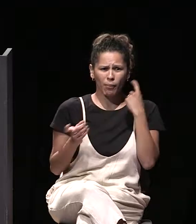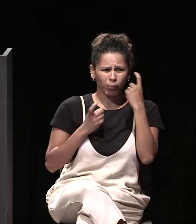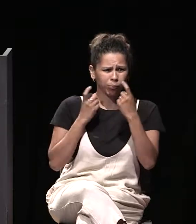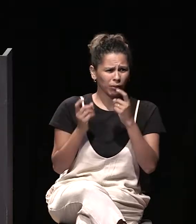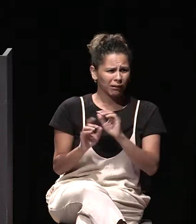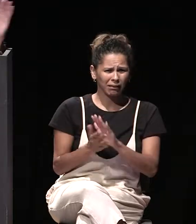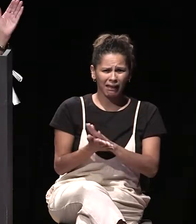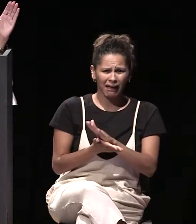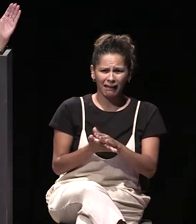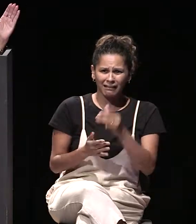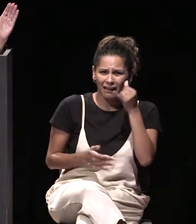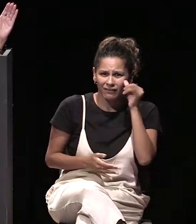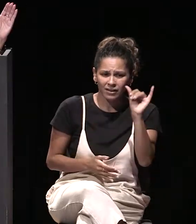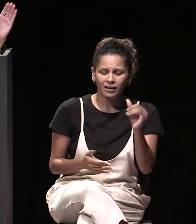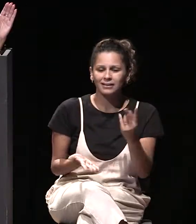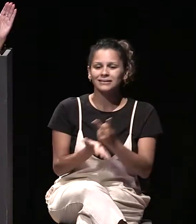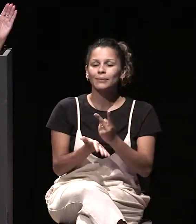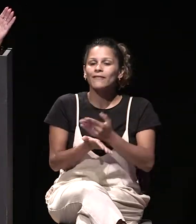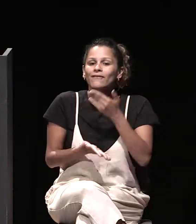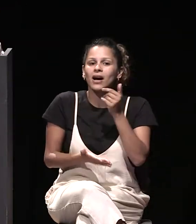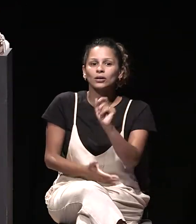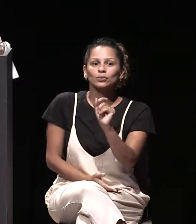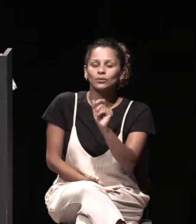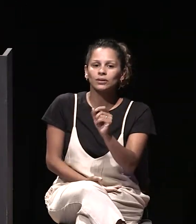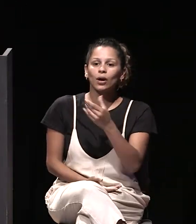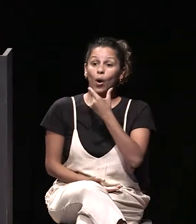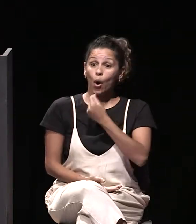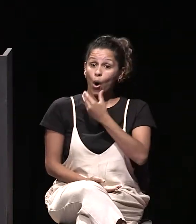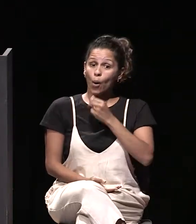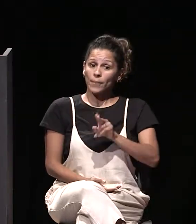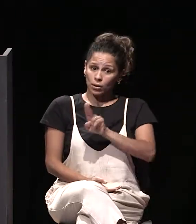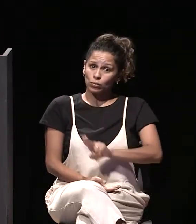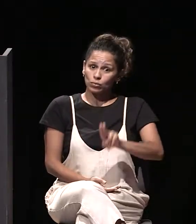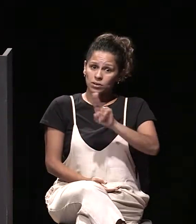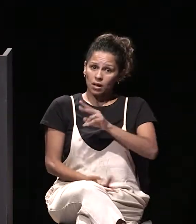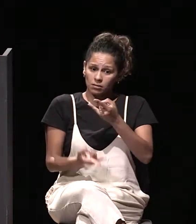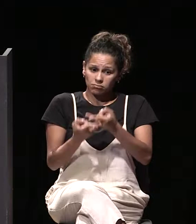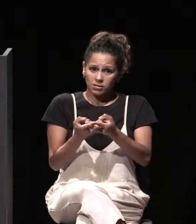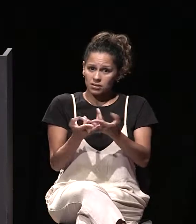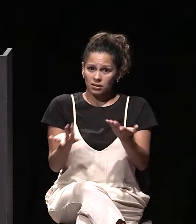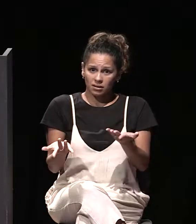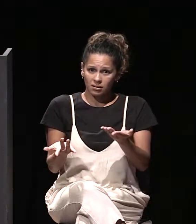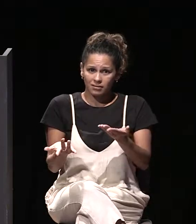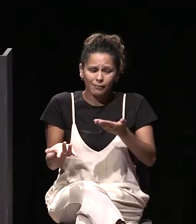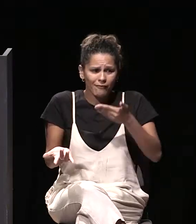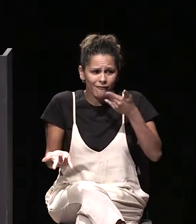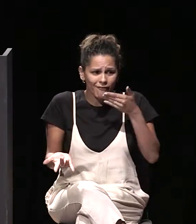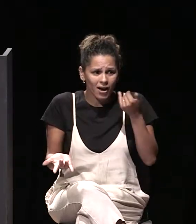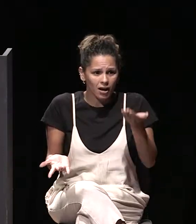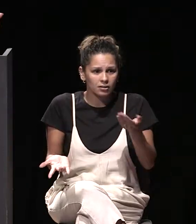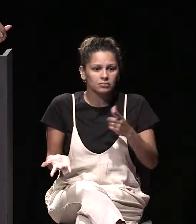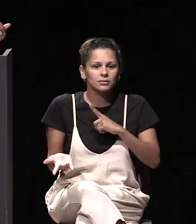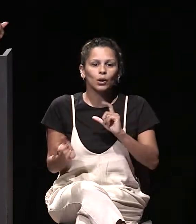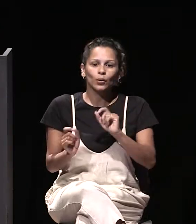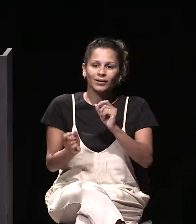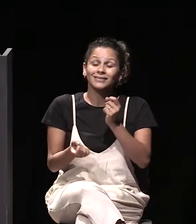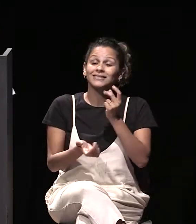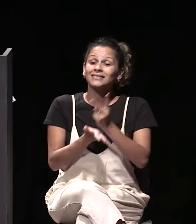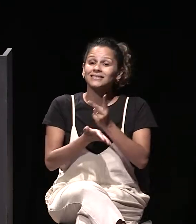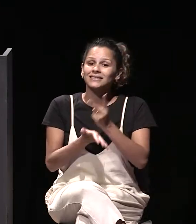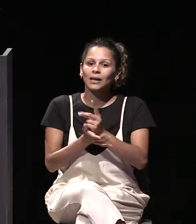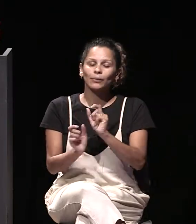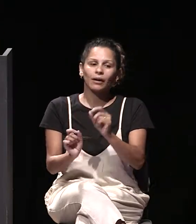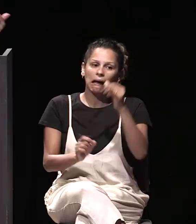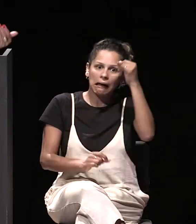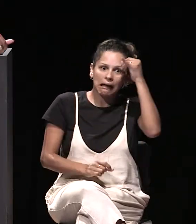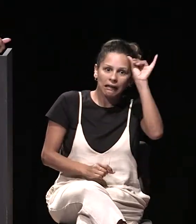o homem usar camisinha sempre. Os métodos anticoncepcionais, as pesquisas, têm focado sempre as mulheres. A